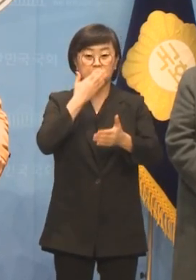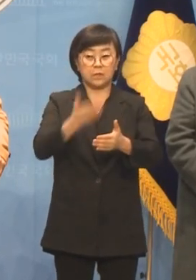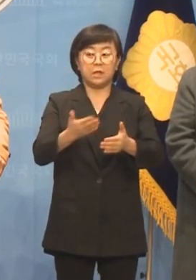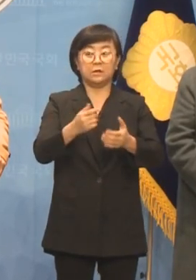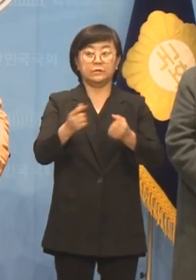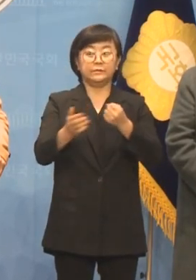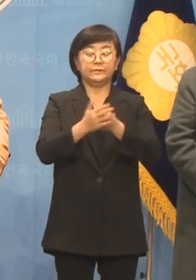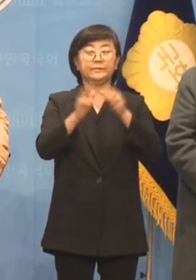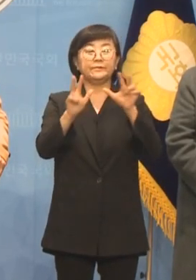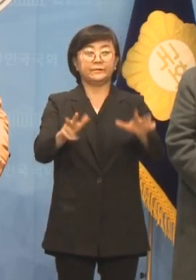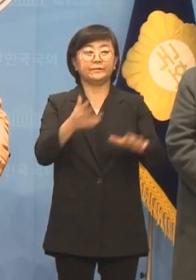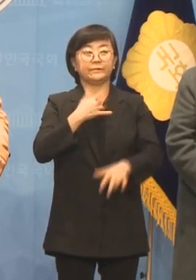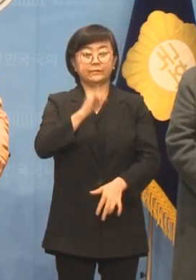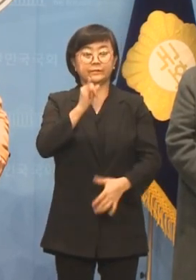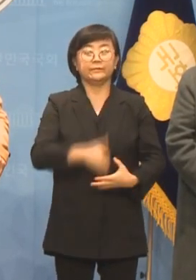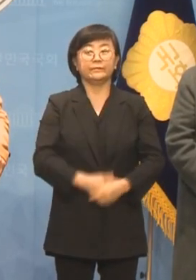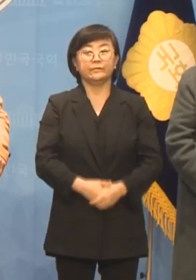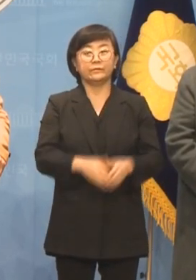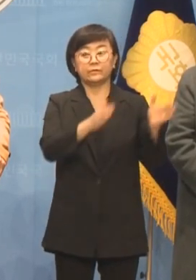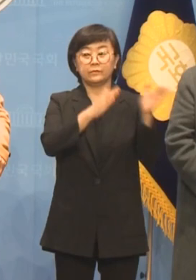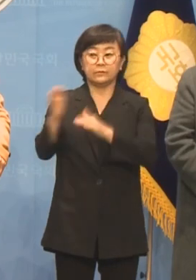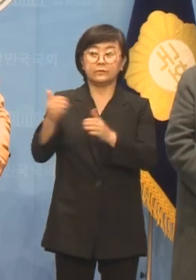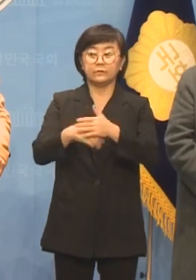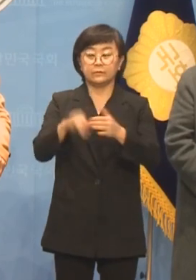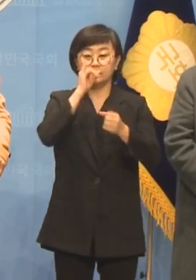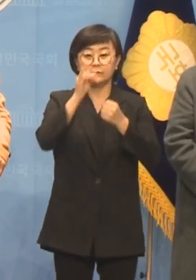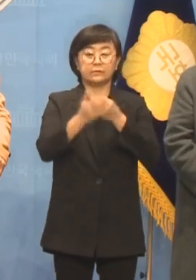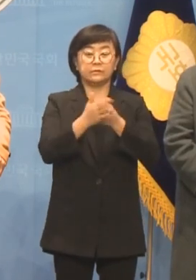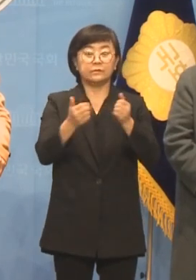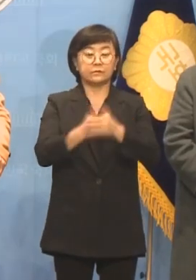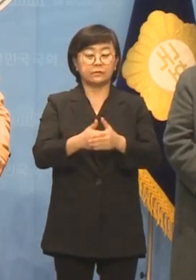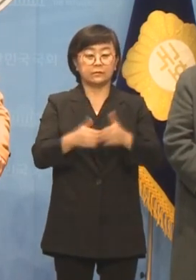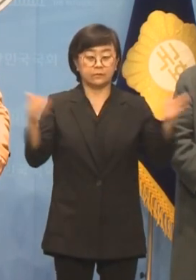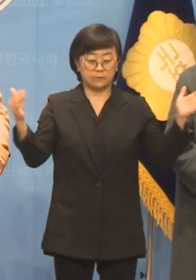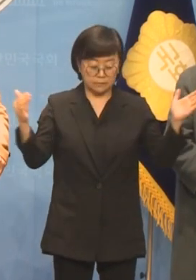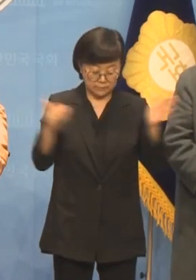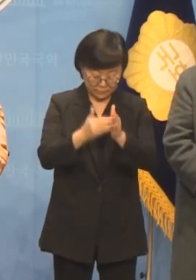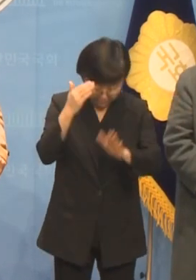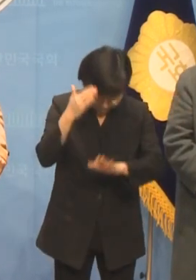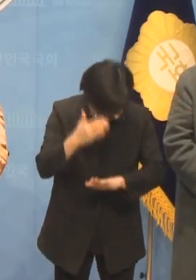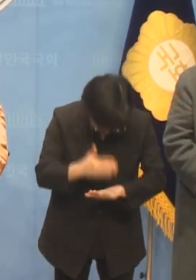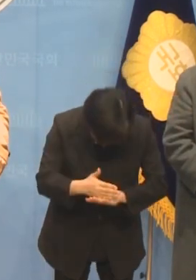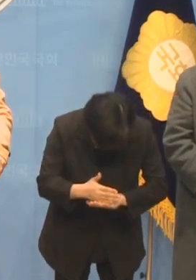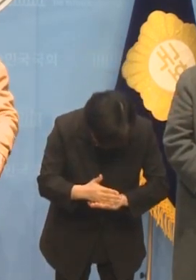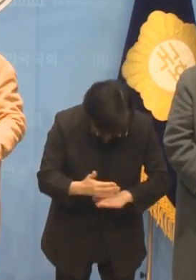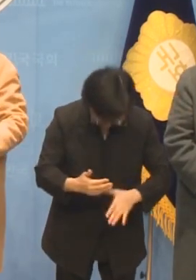저는 지금 알고 있습니다. 준비하는 분들이 따로 있으니까 이상입니다. 감사합니다.